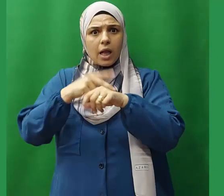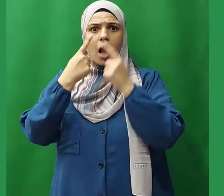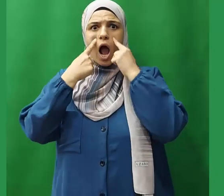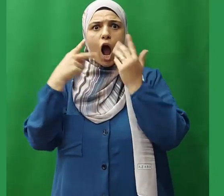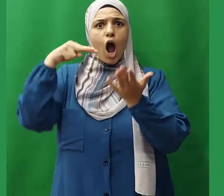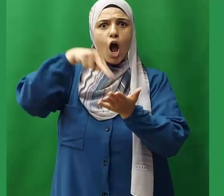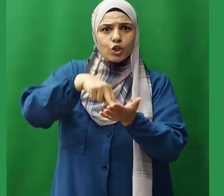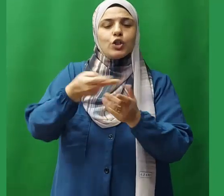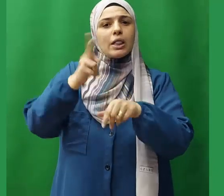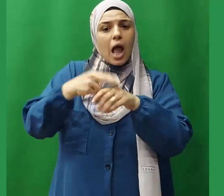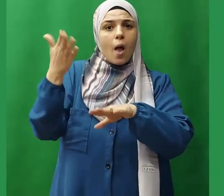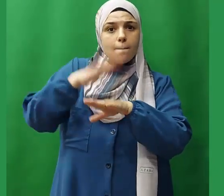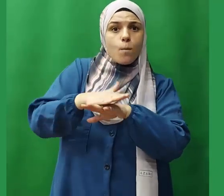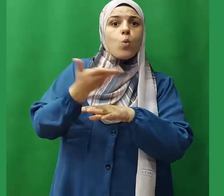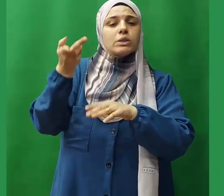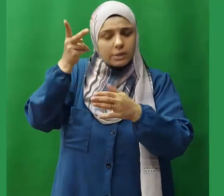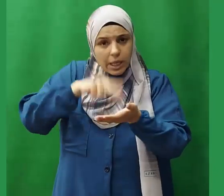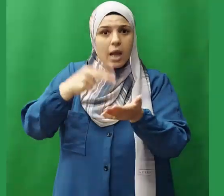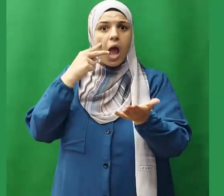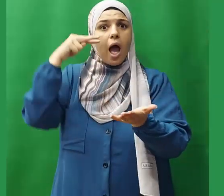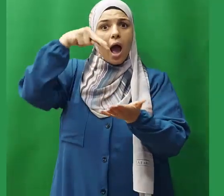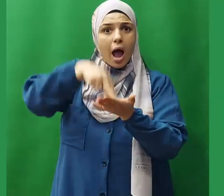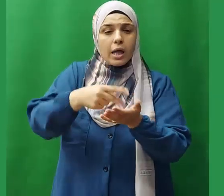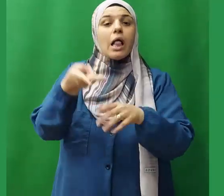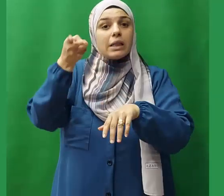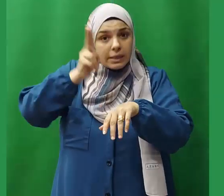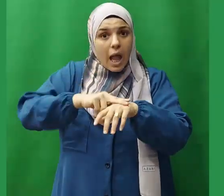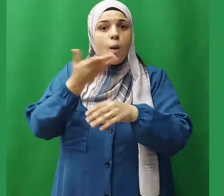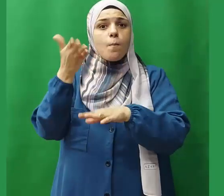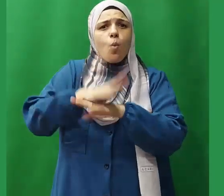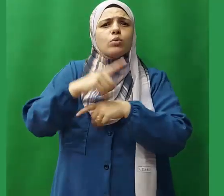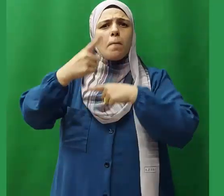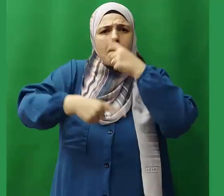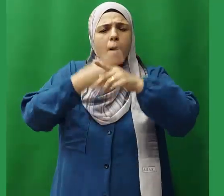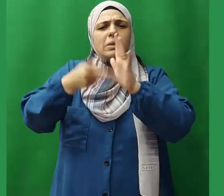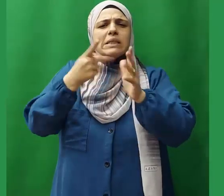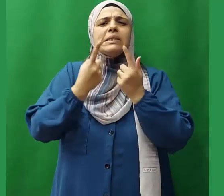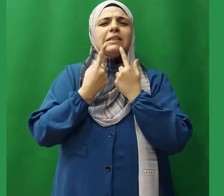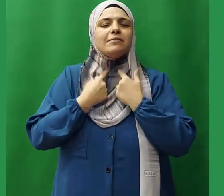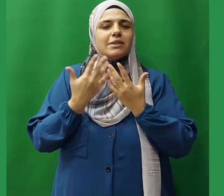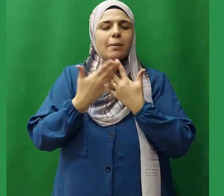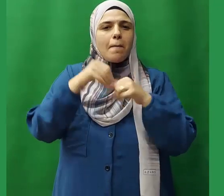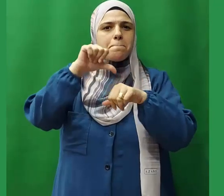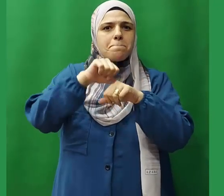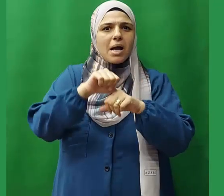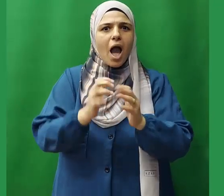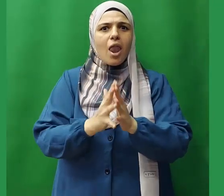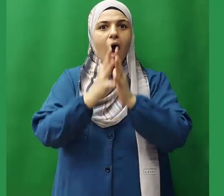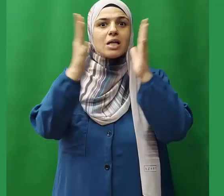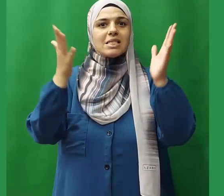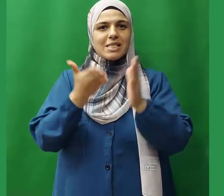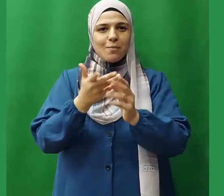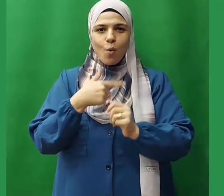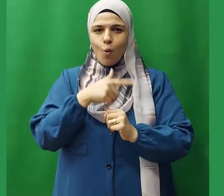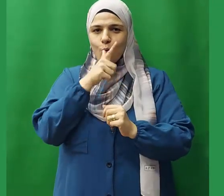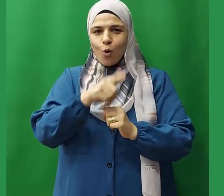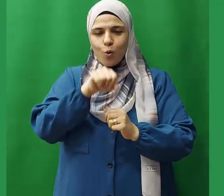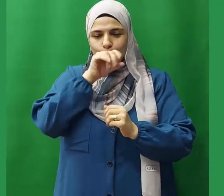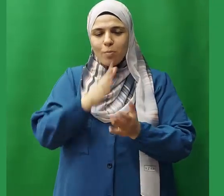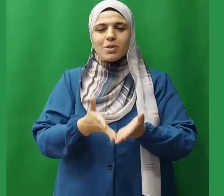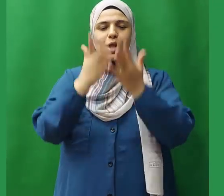فاقتل ثم احيا ثم اقتل ثم احيا ثم اقتل ويقول عليه الصلاه